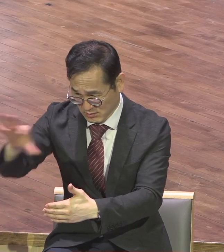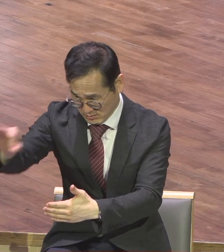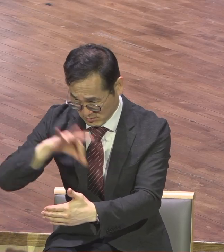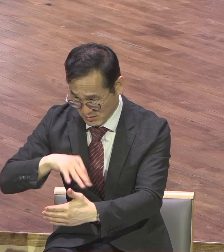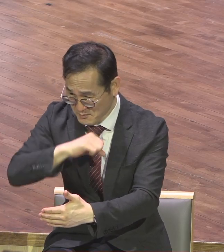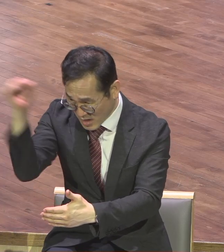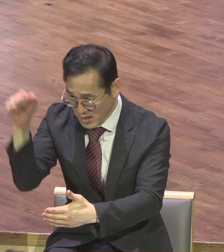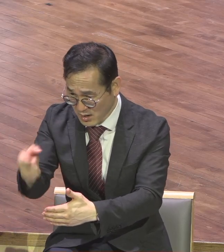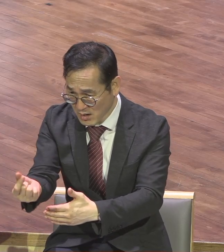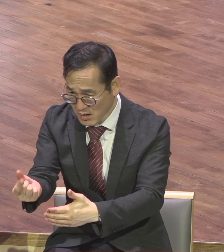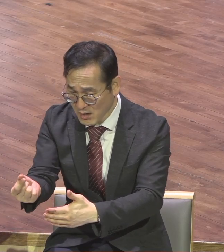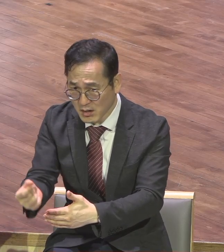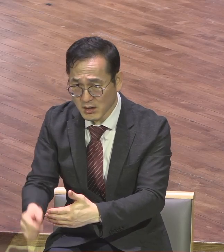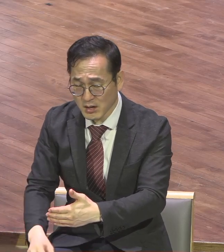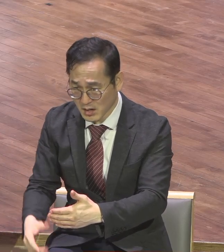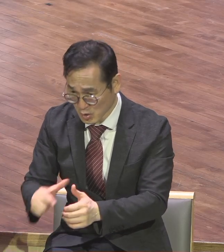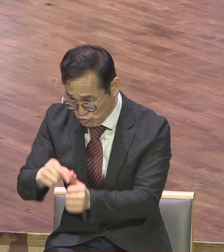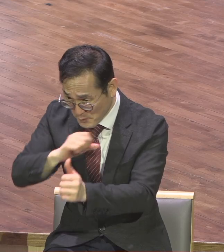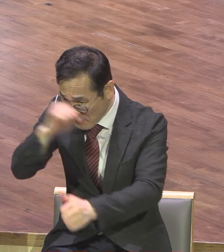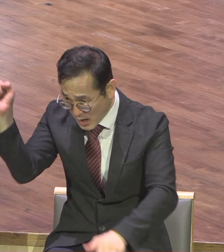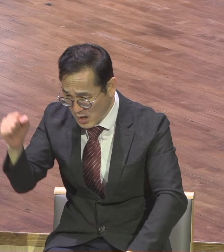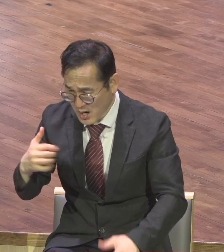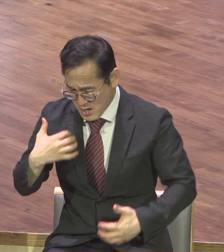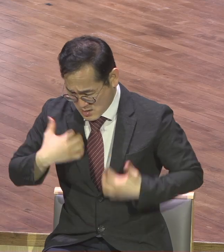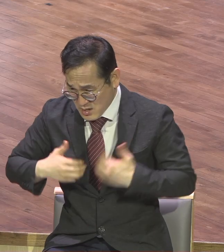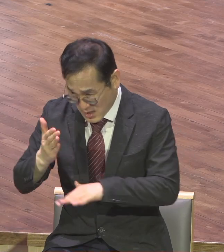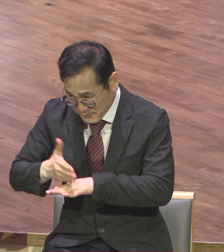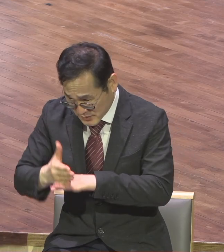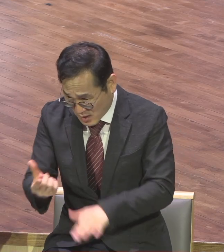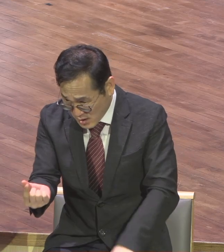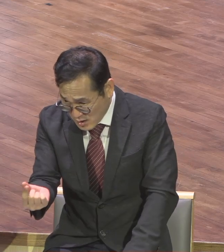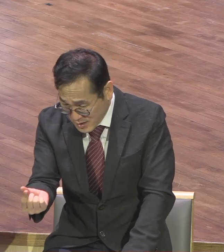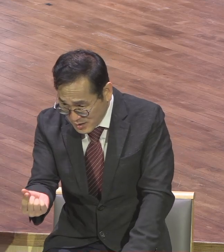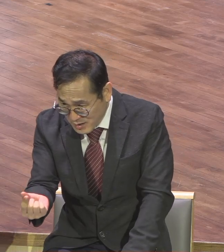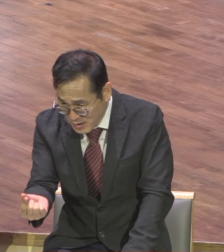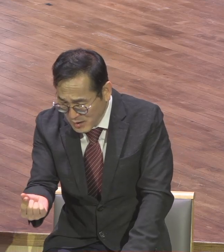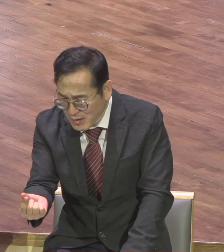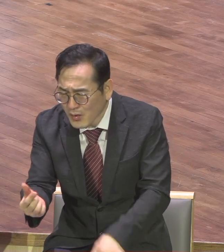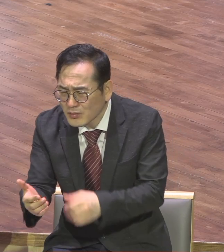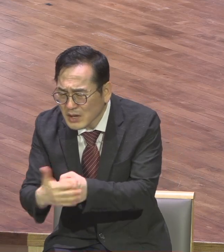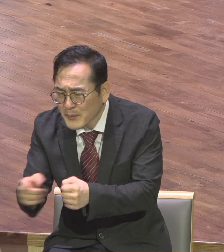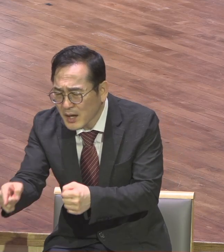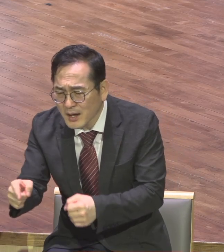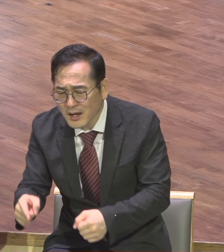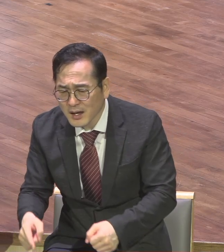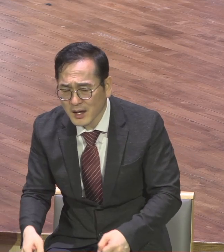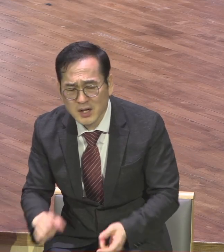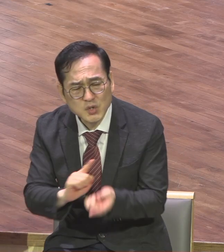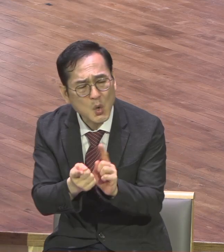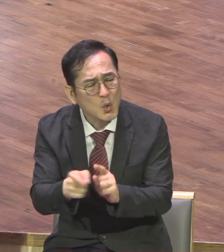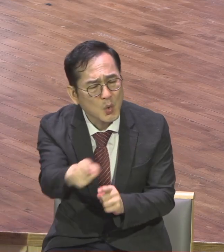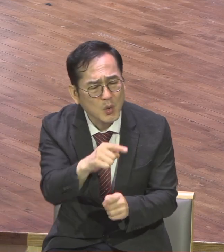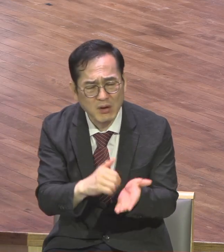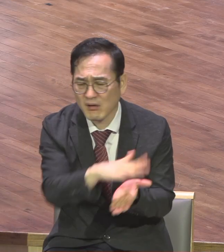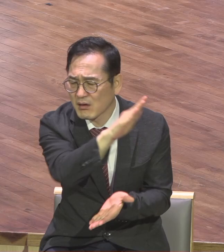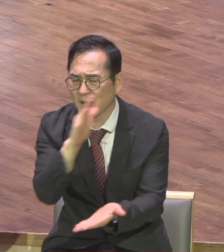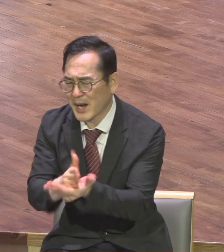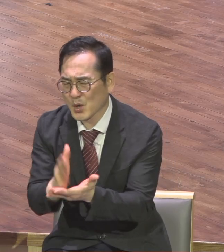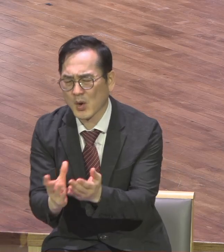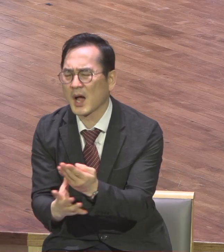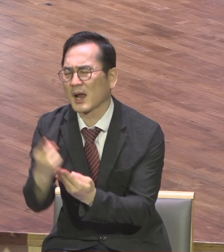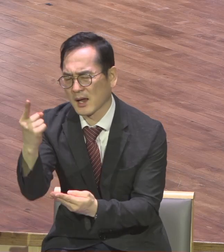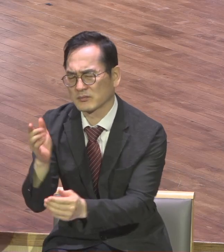않았냐. 이제 구원 안 받았냐. 얼마나 감사하냐. 그러니 하나가 되라.